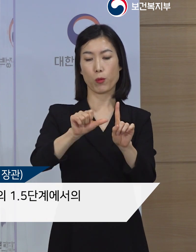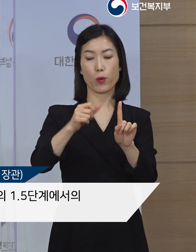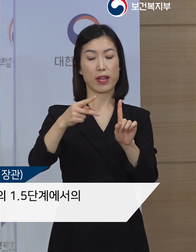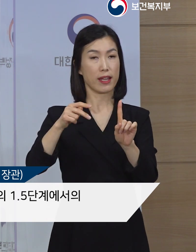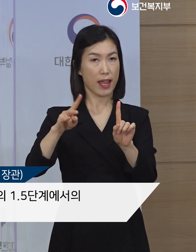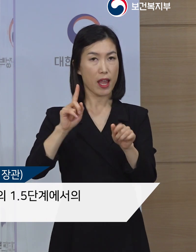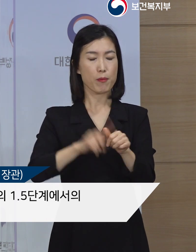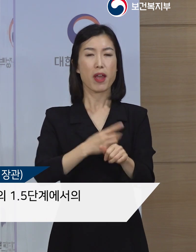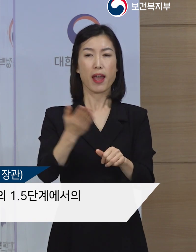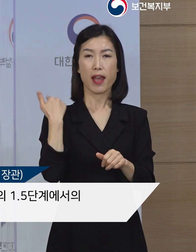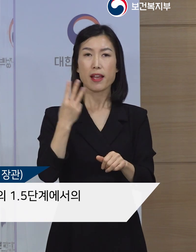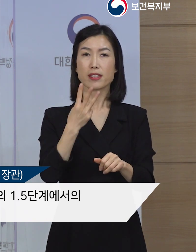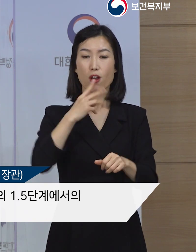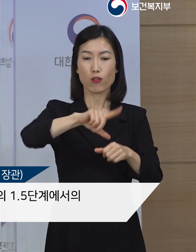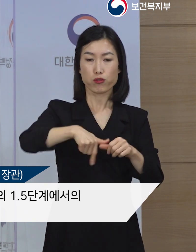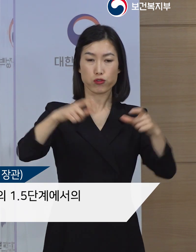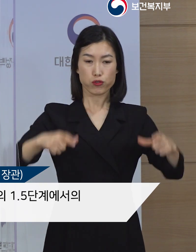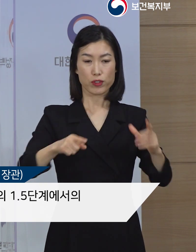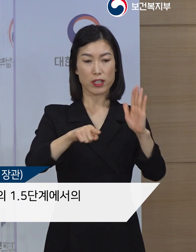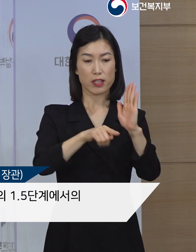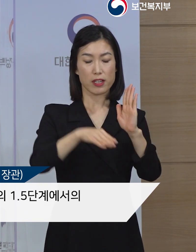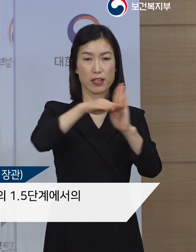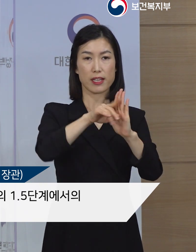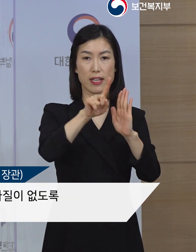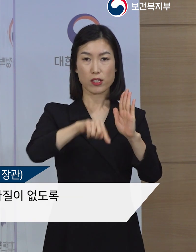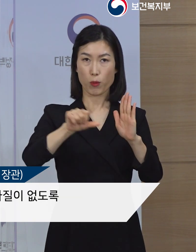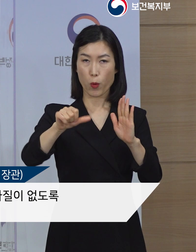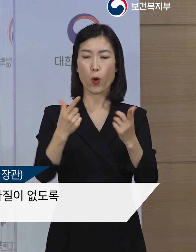수도권의 1.5단계에서의 방역 조치가 적용됩니다.